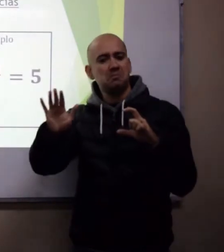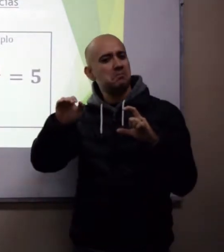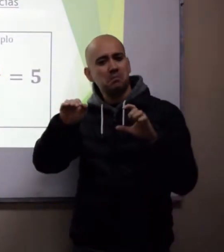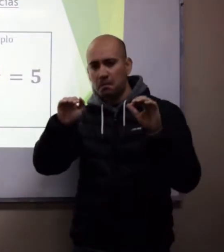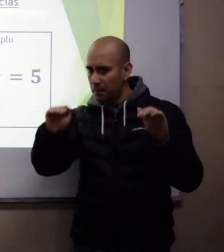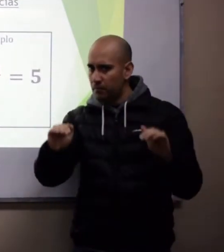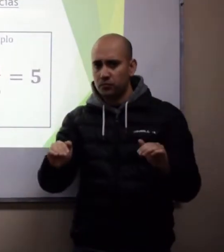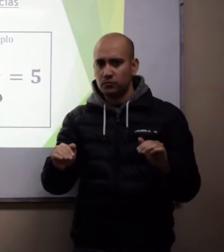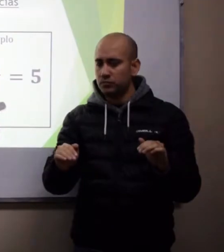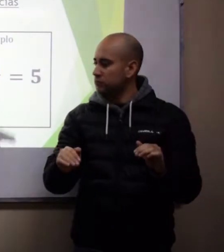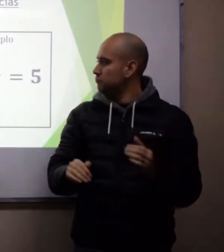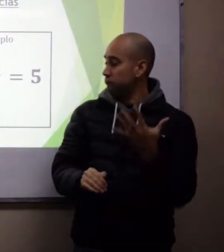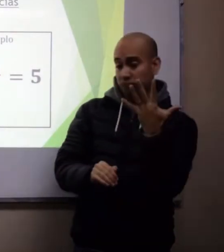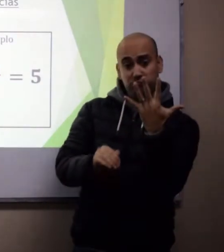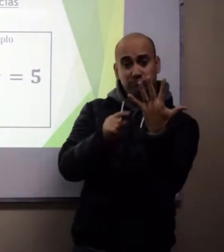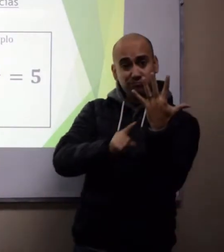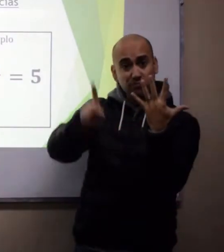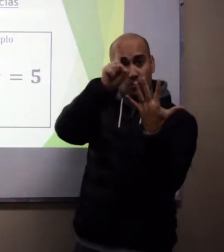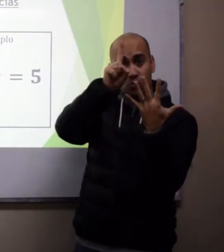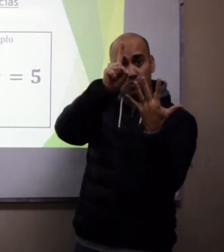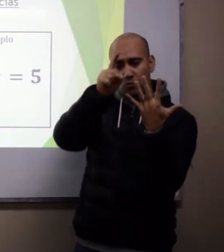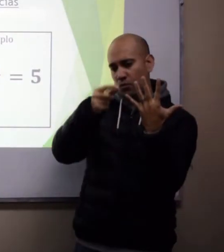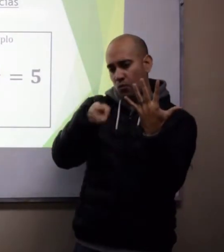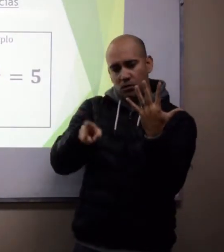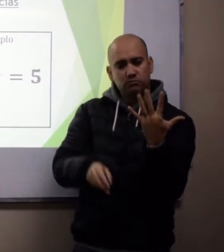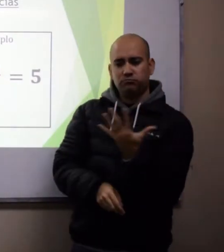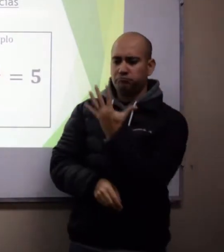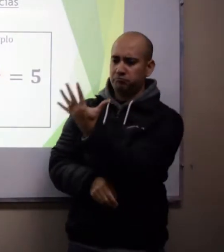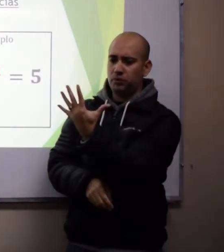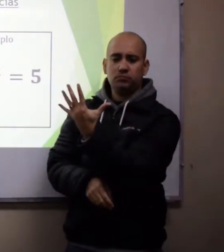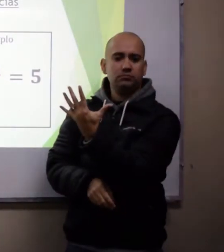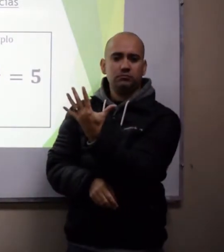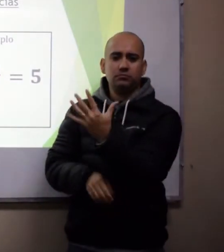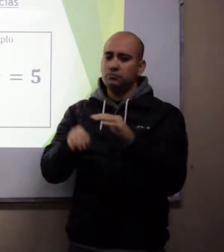1, 5. Un ejemplo.